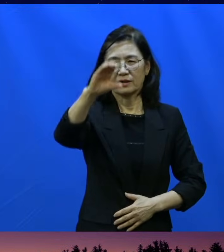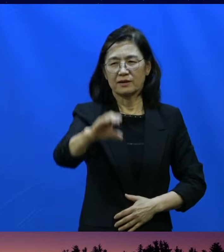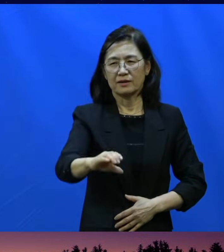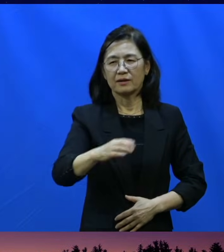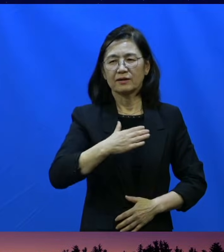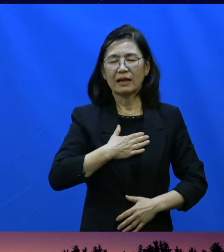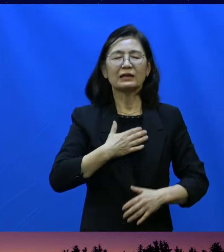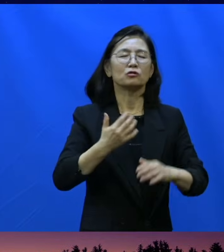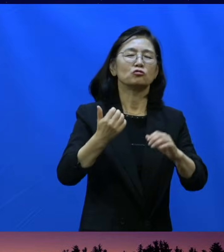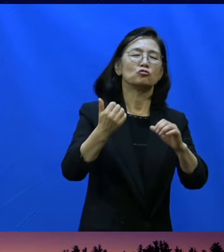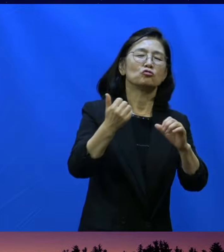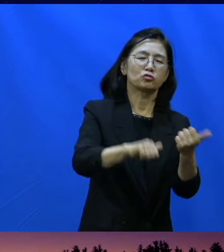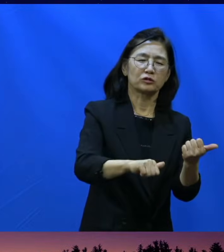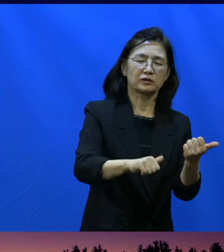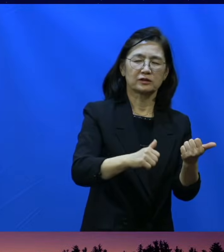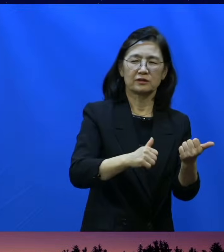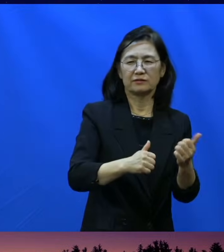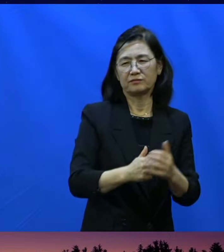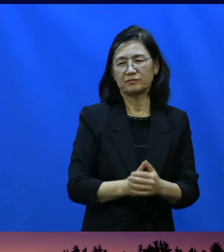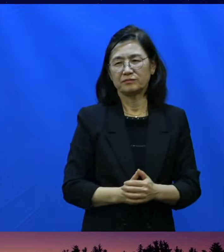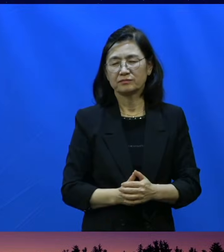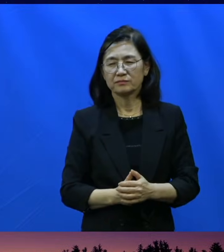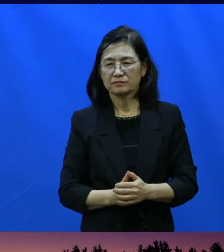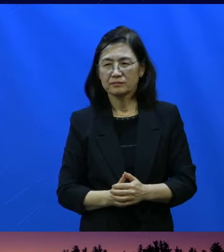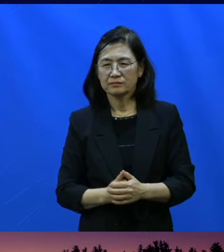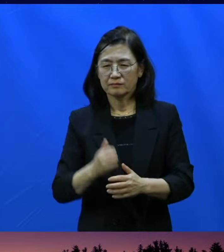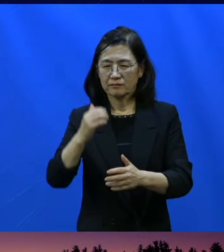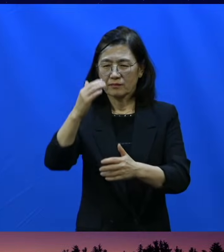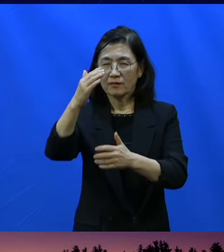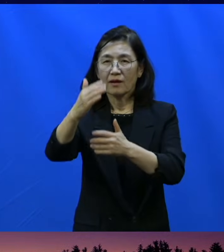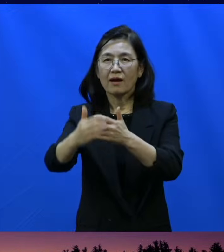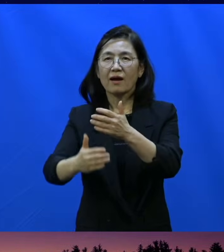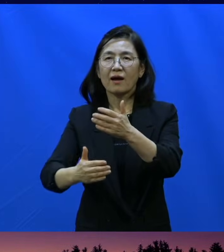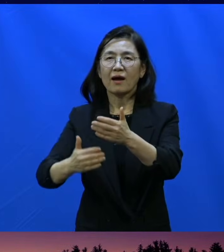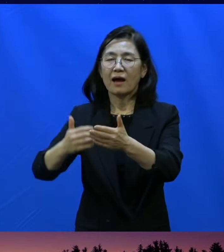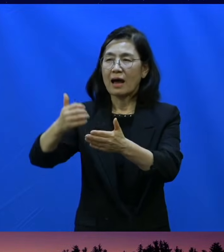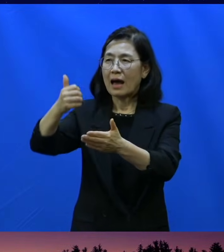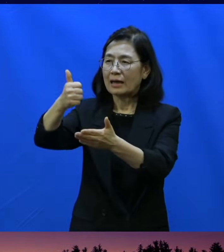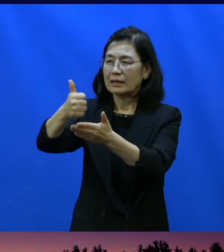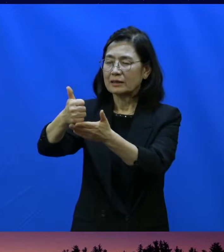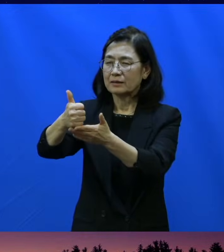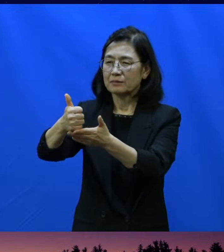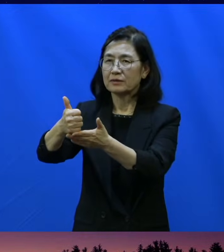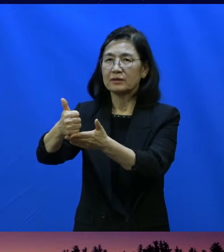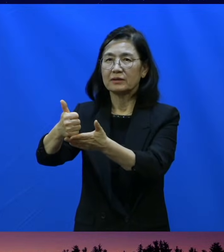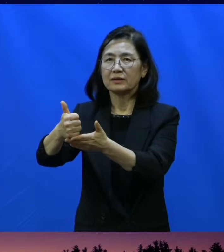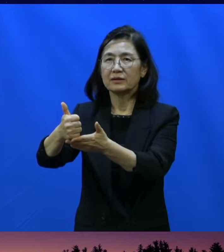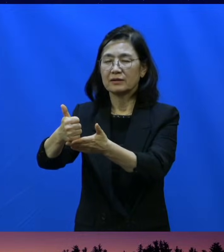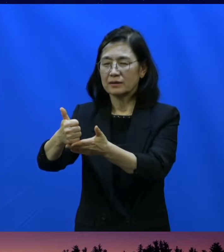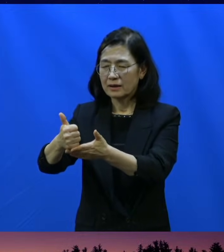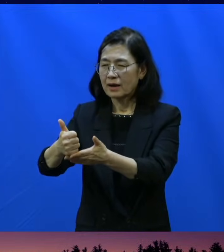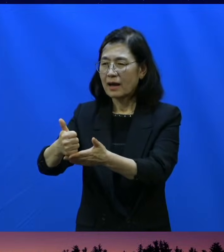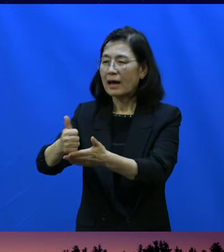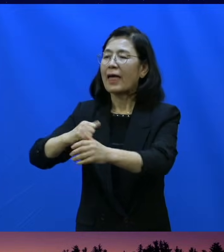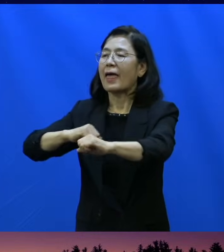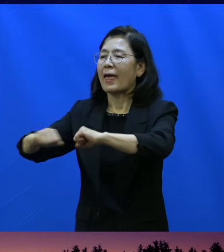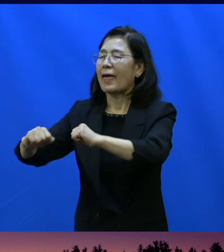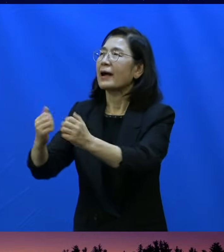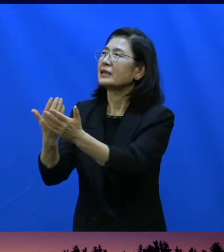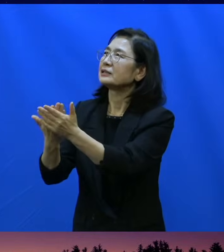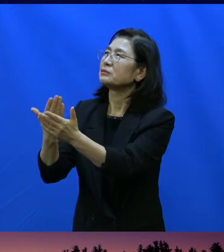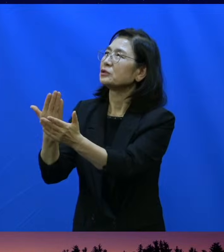거. 누가 하나님에게 맡길 수 있습니까? 하나님의 주권에 대한 신뢰를 하는 사람이 하나님이 하십시오.